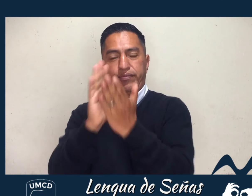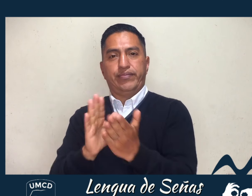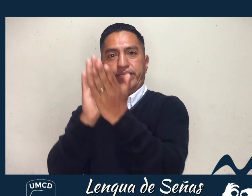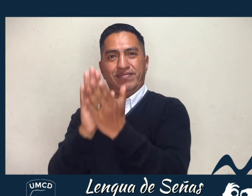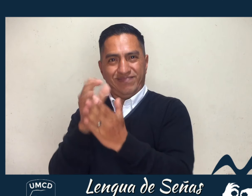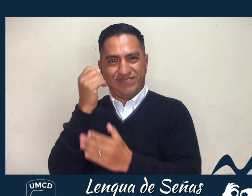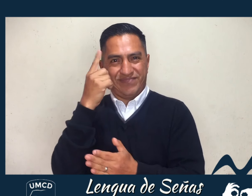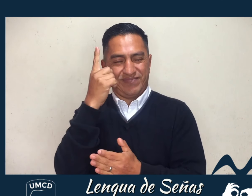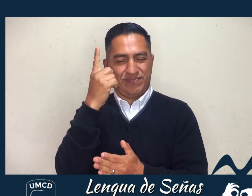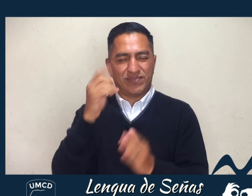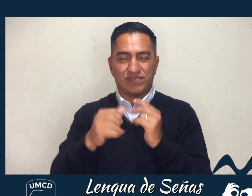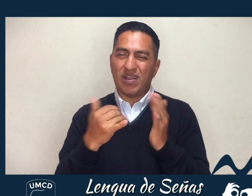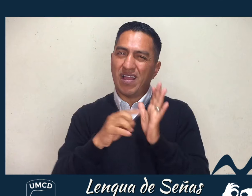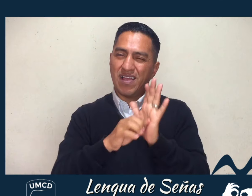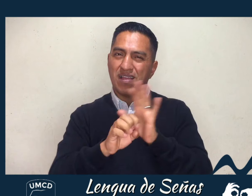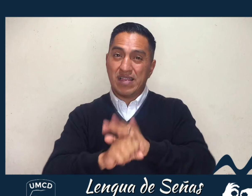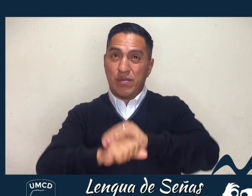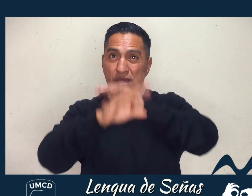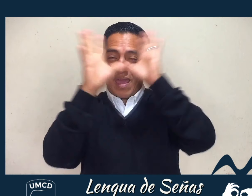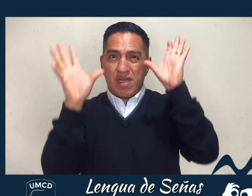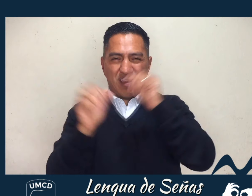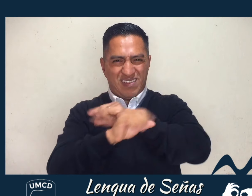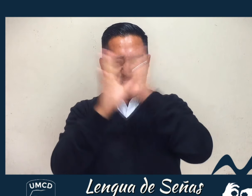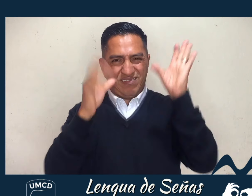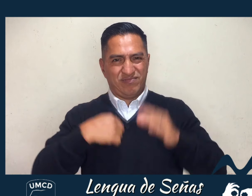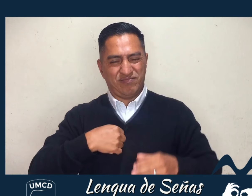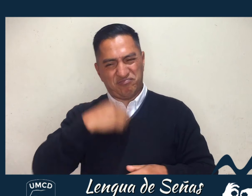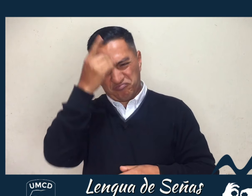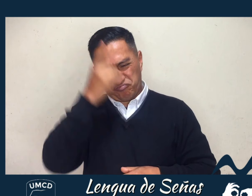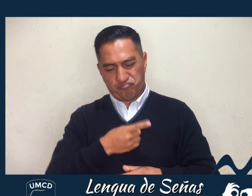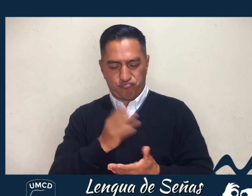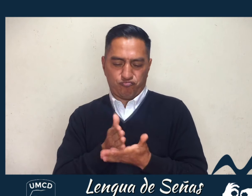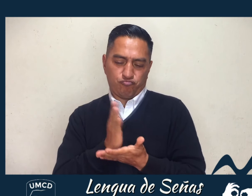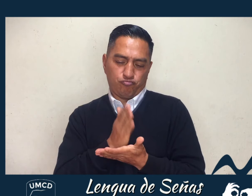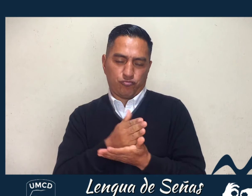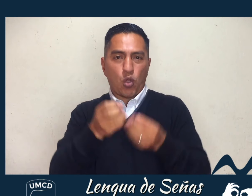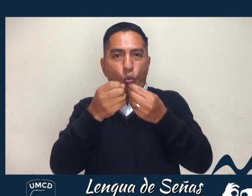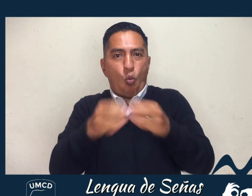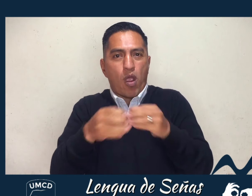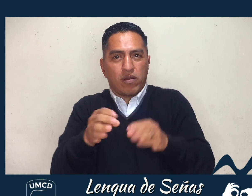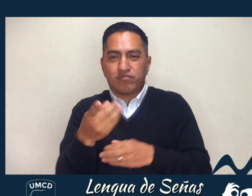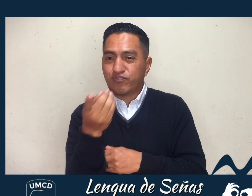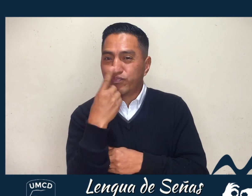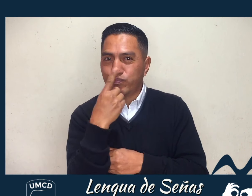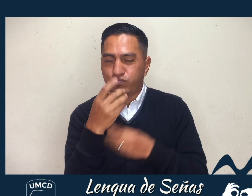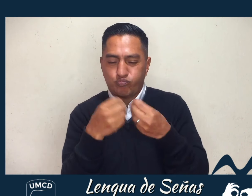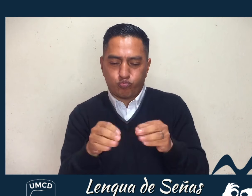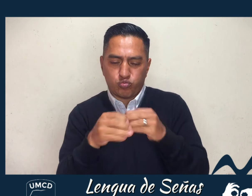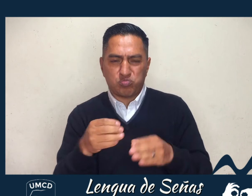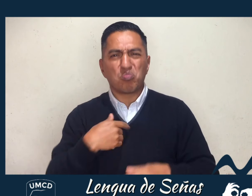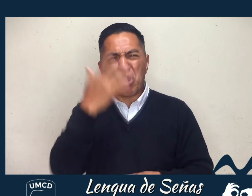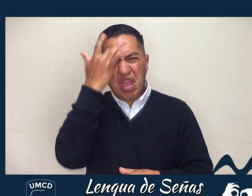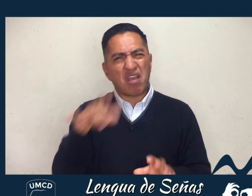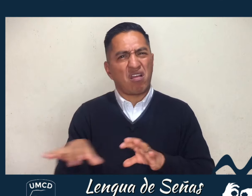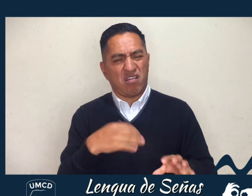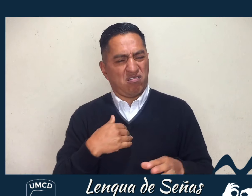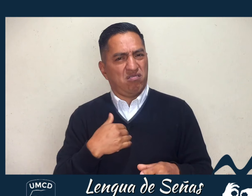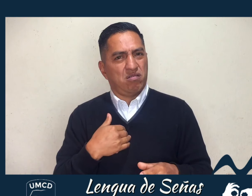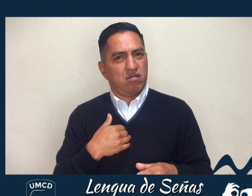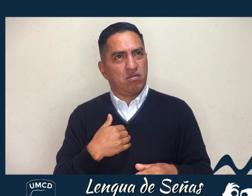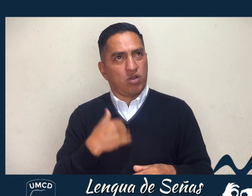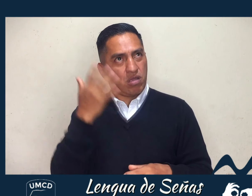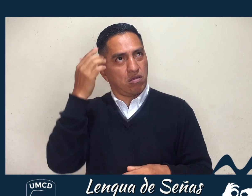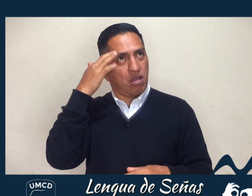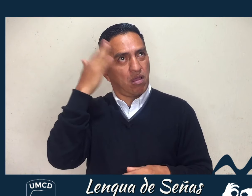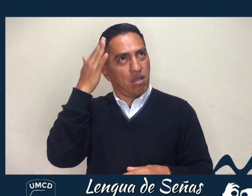ejemplo, esta mañana en mi caso, después de levantarme, decidí cocinar unos huevos al desayuno. ¿Por qué lo hice? Pues porque sí,